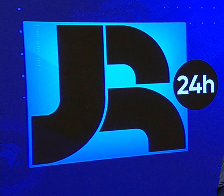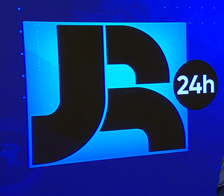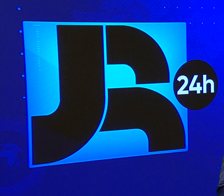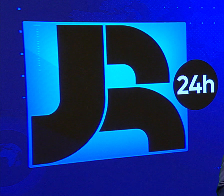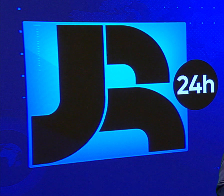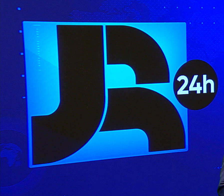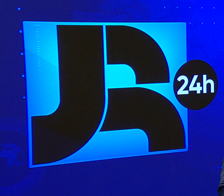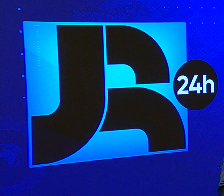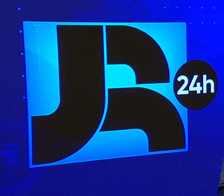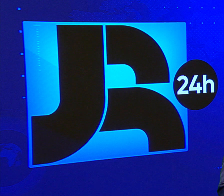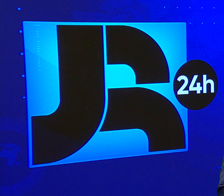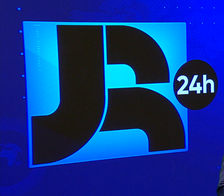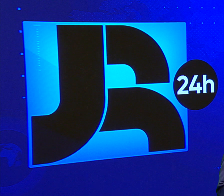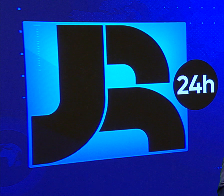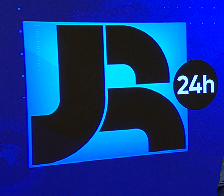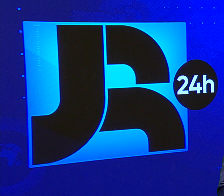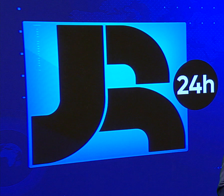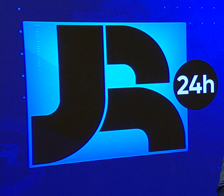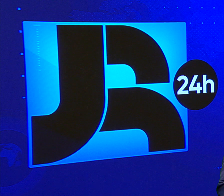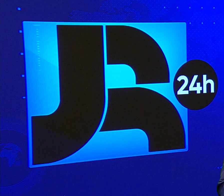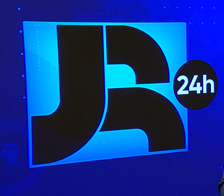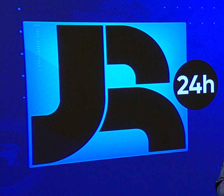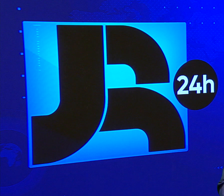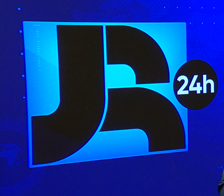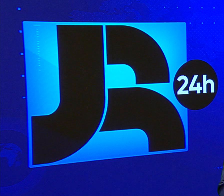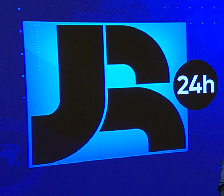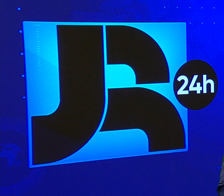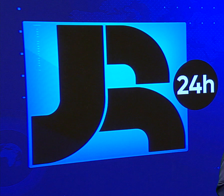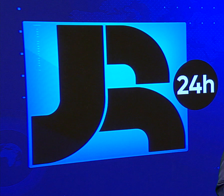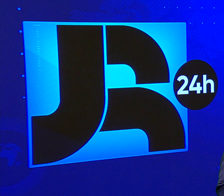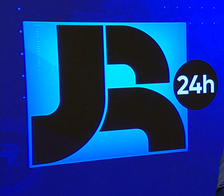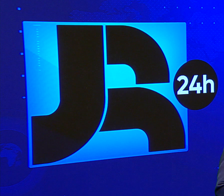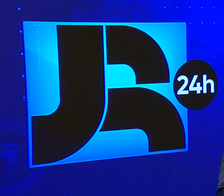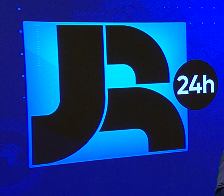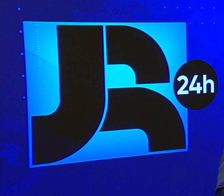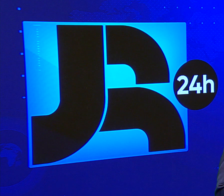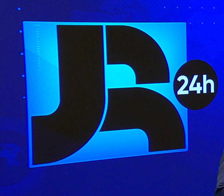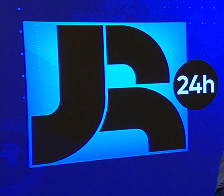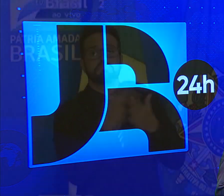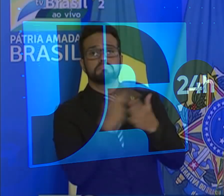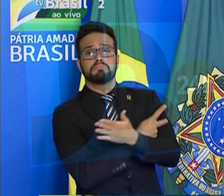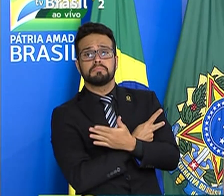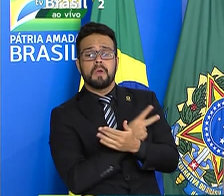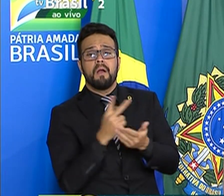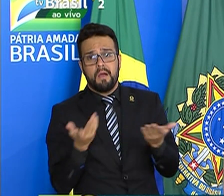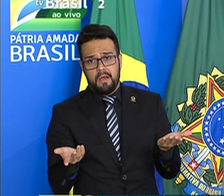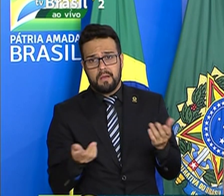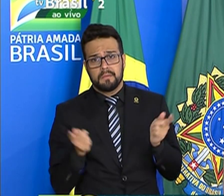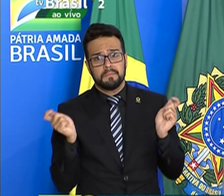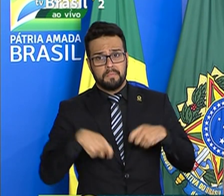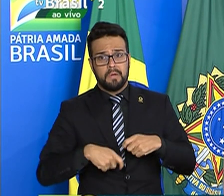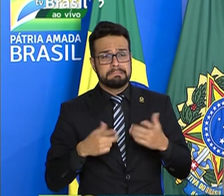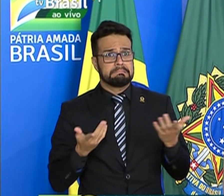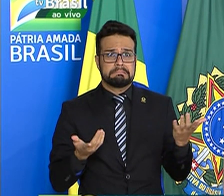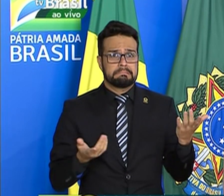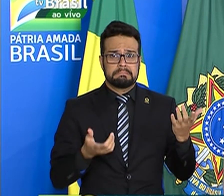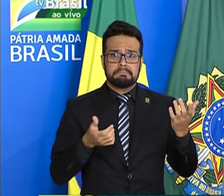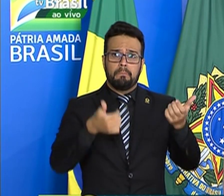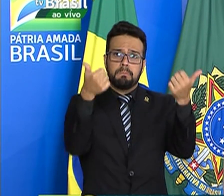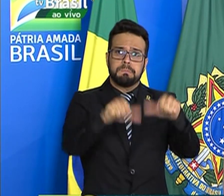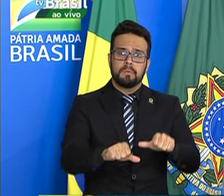presidente falou sobre as dificuldades enfrentadas por quem decide abrir um negócio aqui no brasil você monta um negócio muito bem